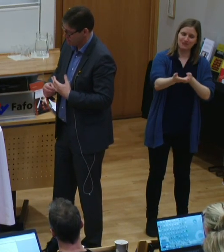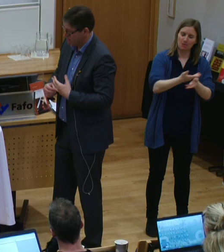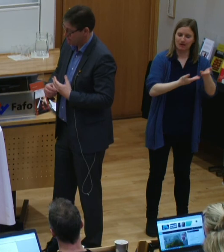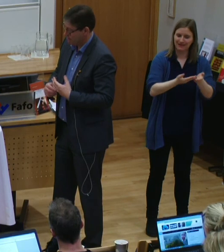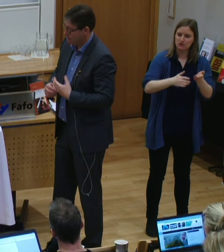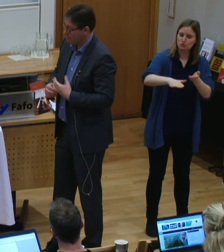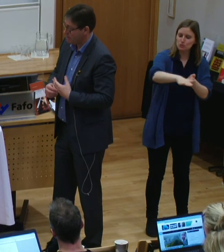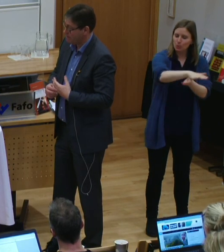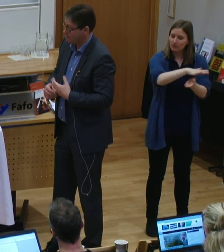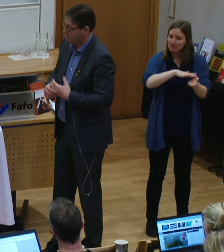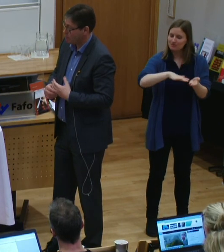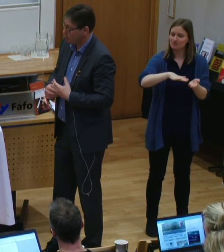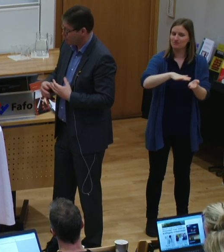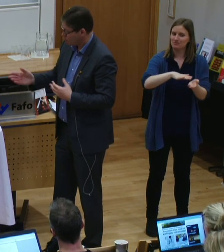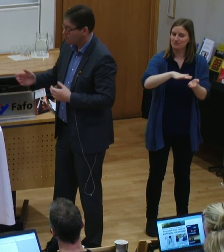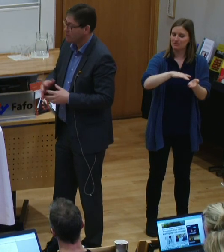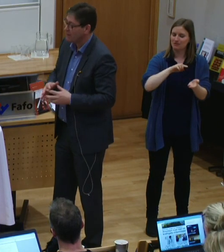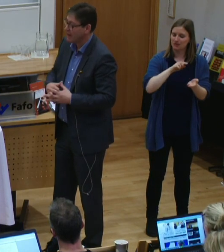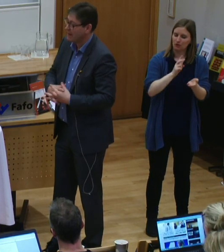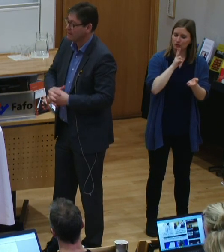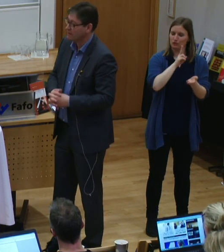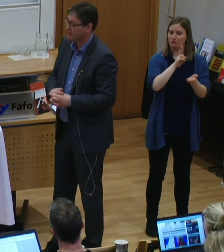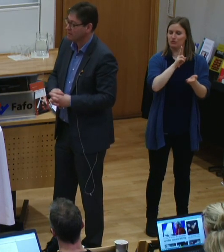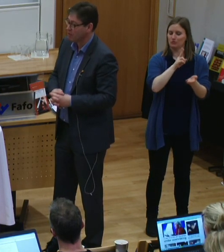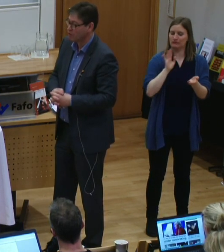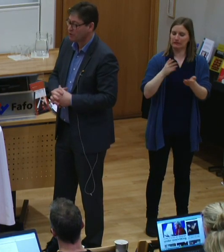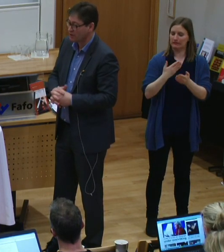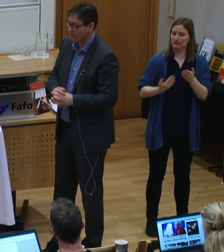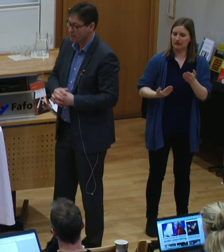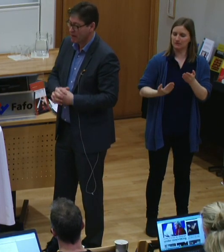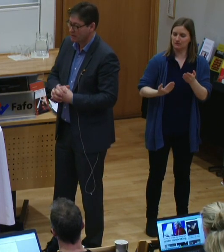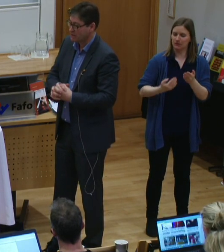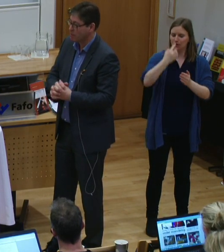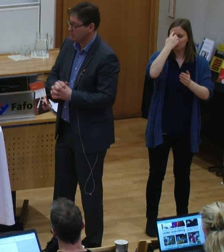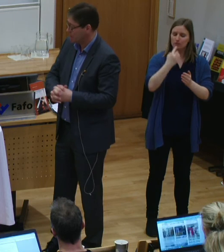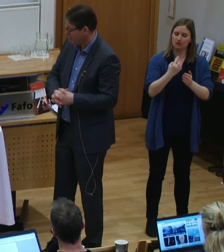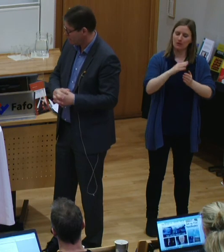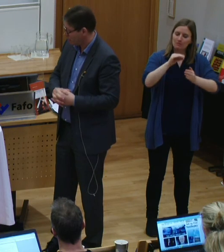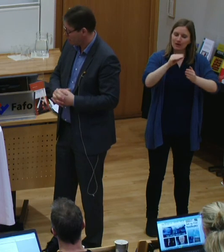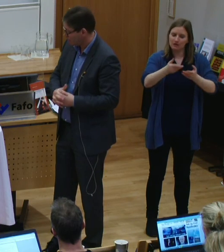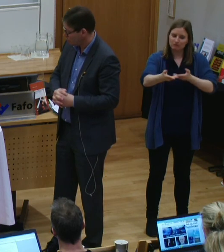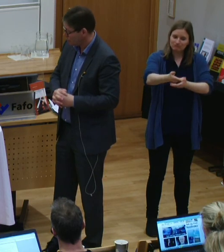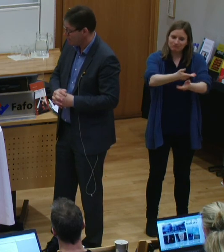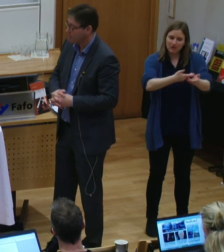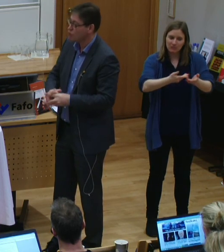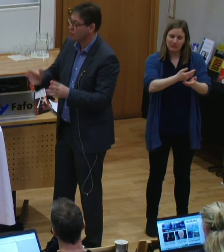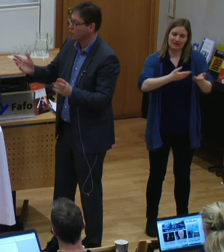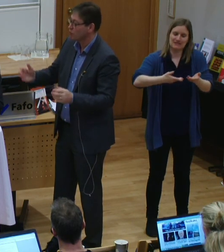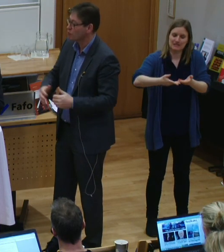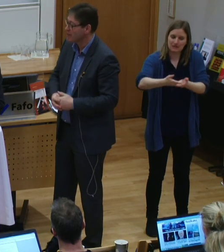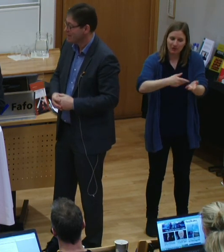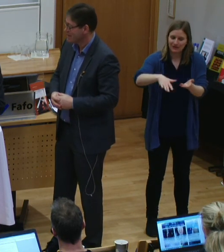samhandlingszonen. Det var jo noe nytt, det var jo ditt innlegg. Så vi har jo skjønt at det skal være bedre samspill I samhandlingszonen. Det